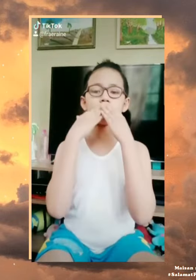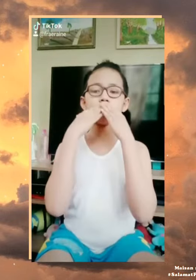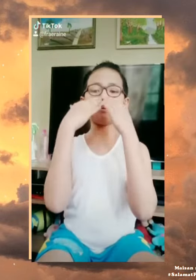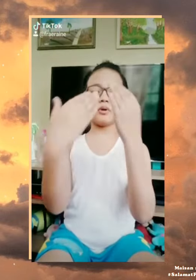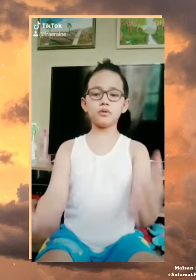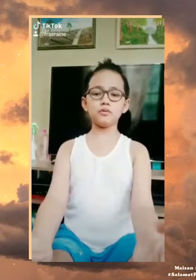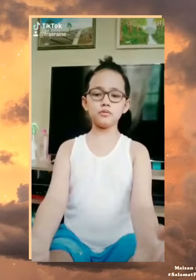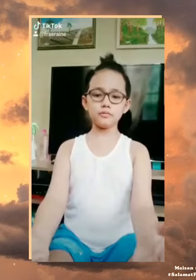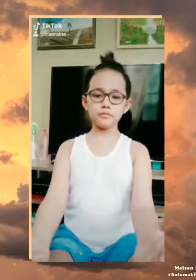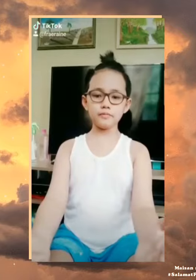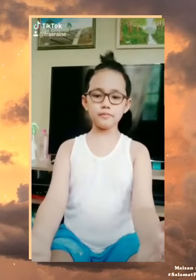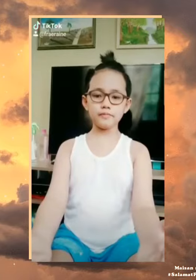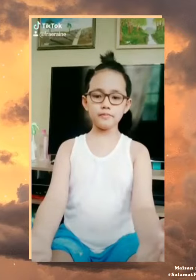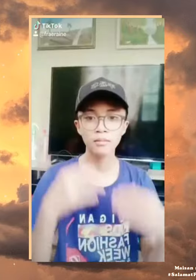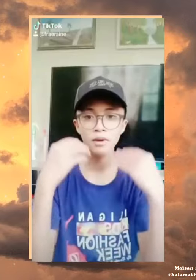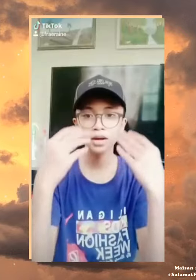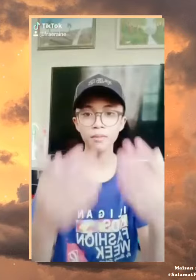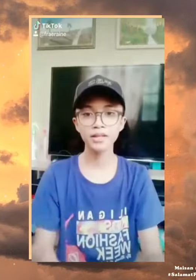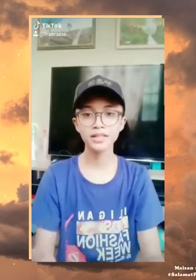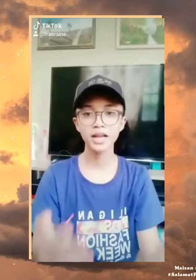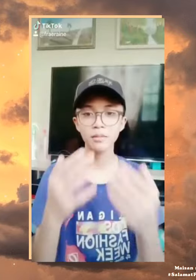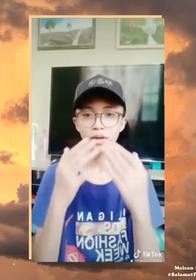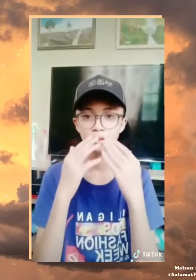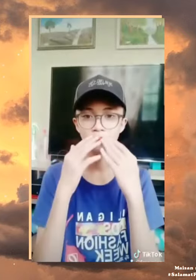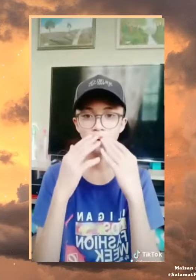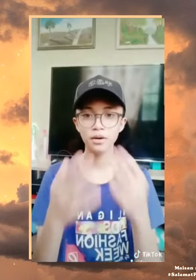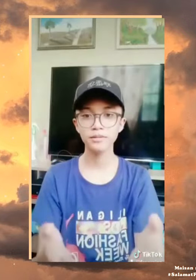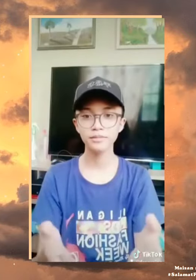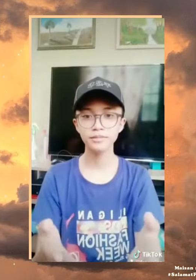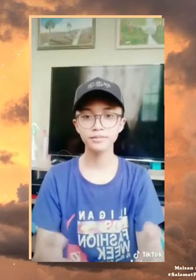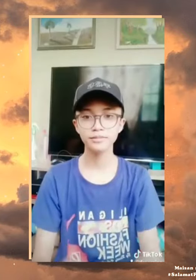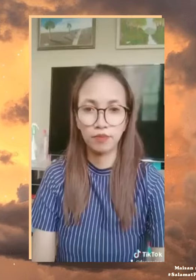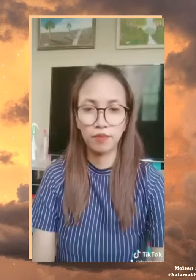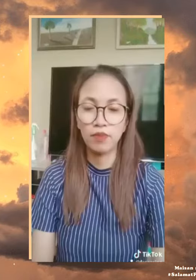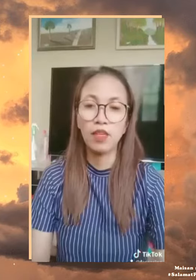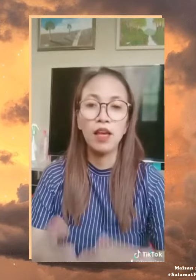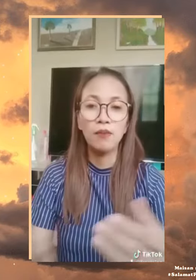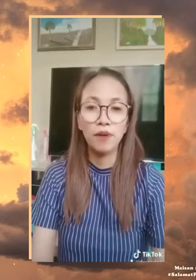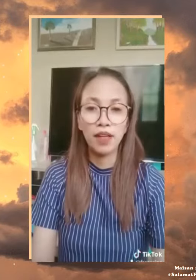Maraming salamat po. Maraming salamat po.